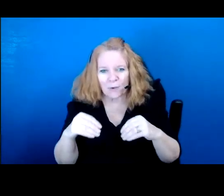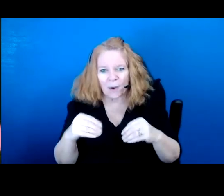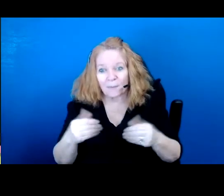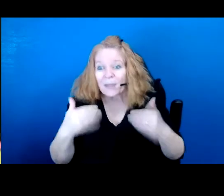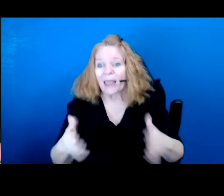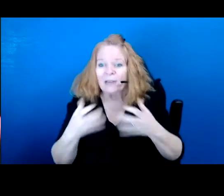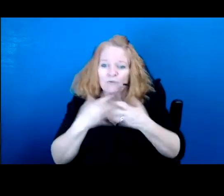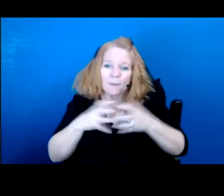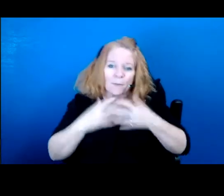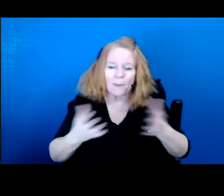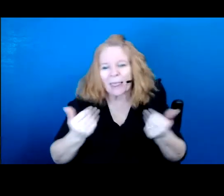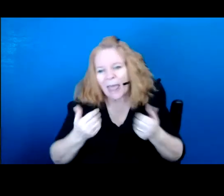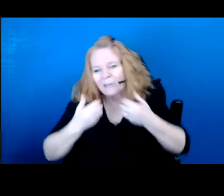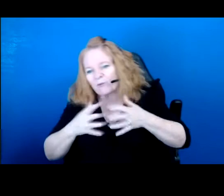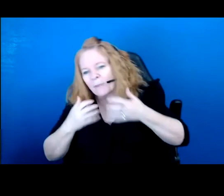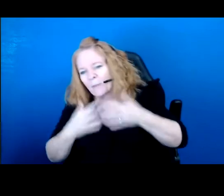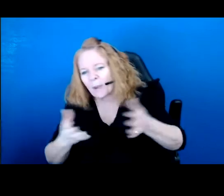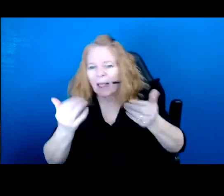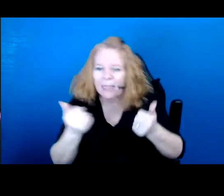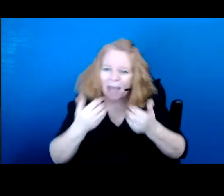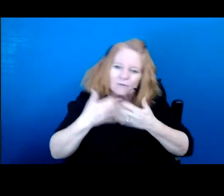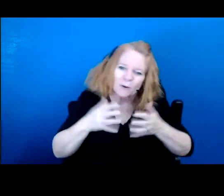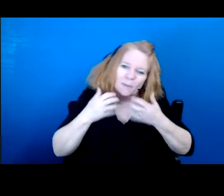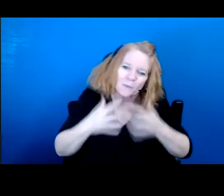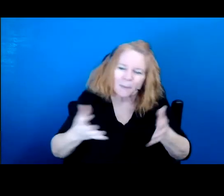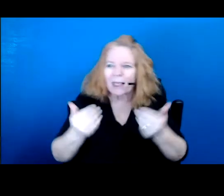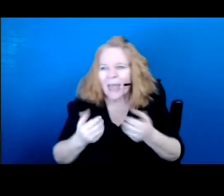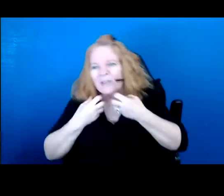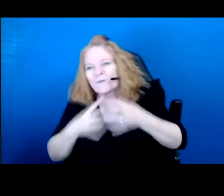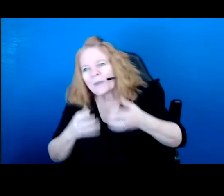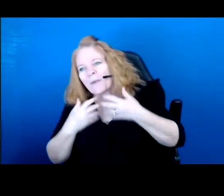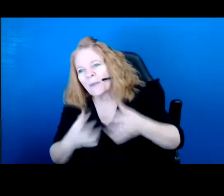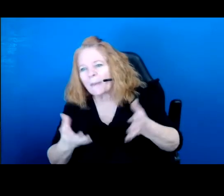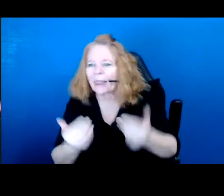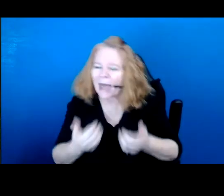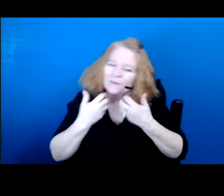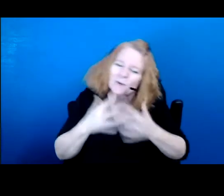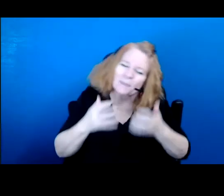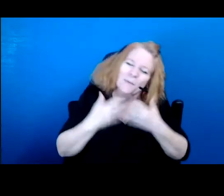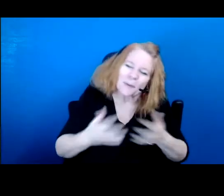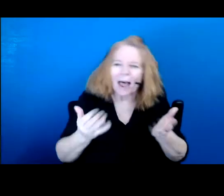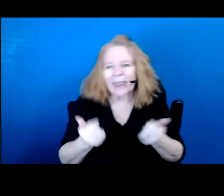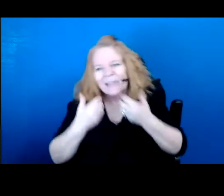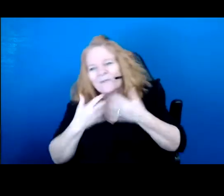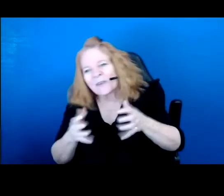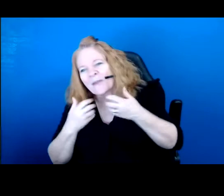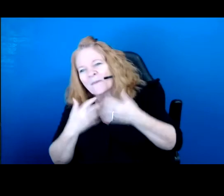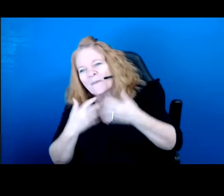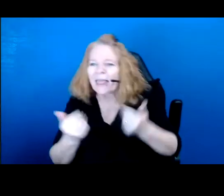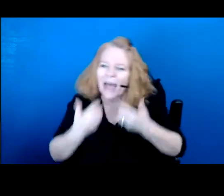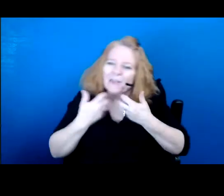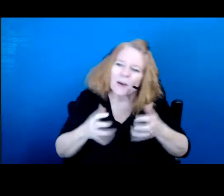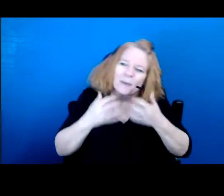está cantando cantando por toda la tienda con fabi vamos a bbb bbb y bbb bbb